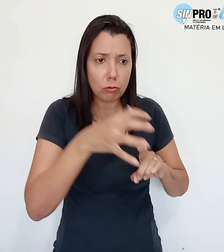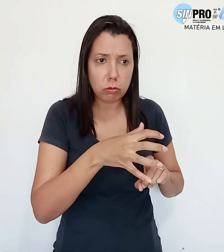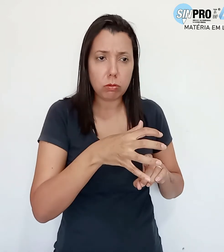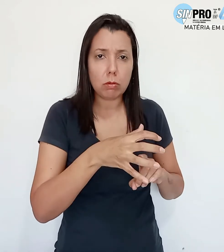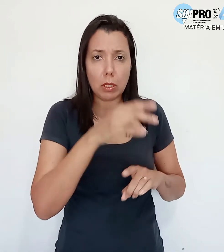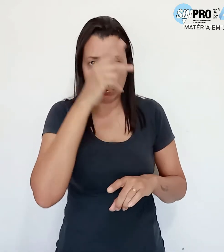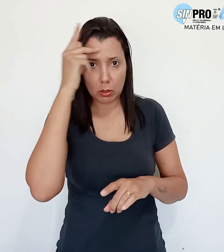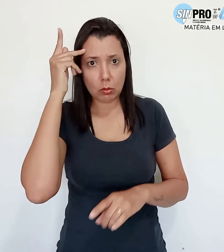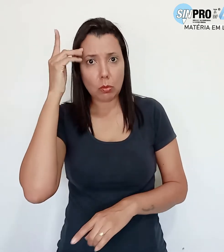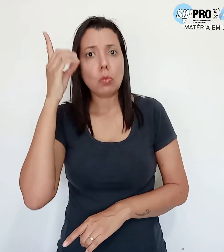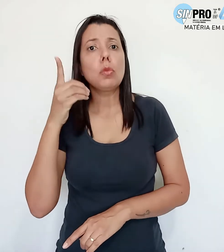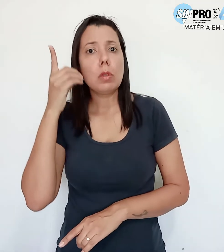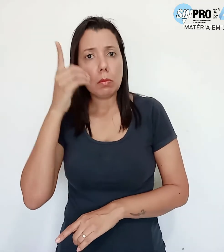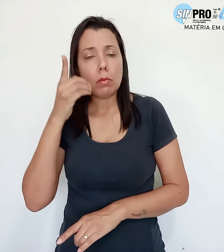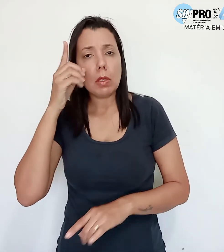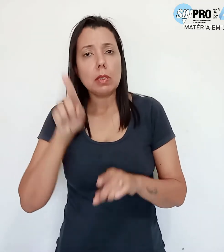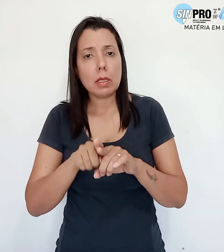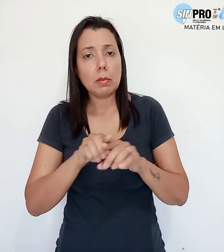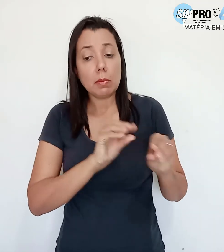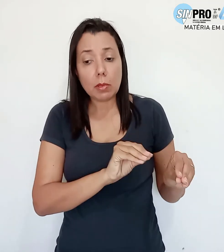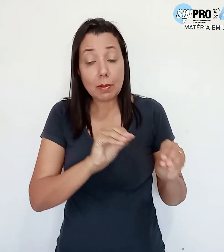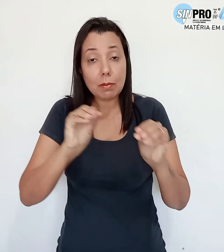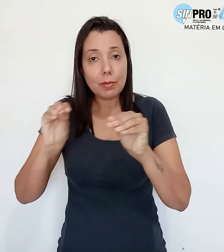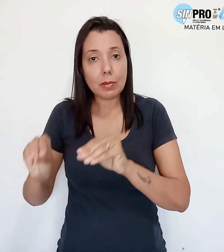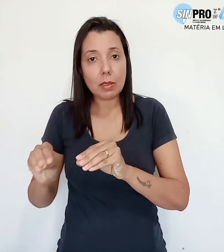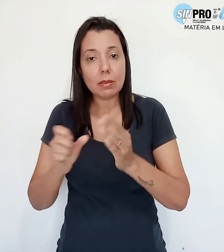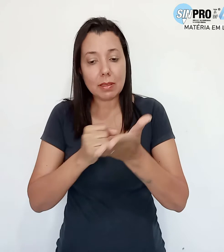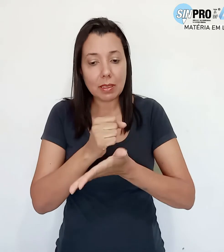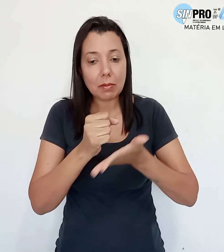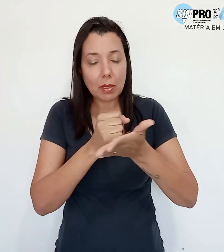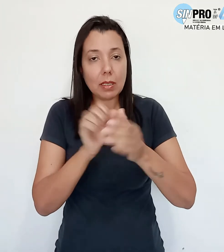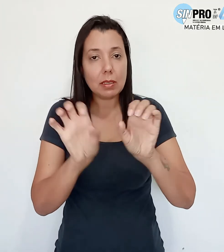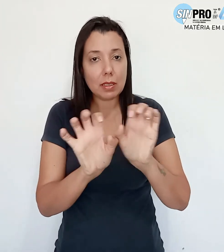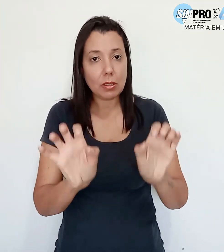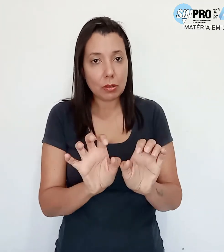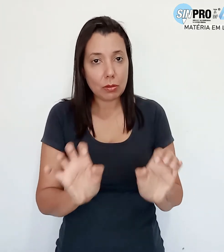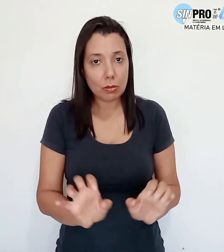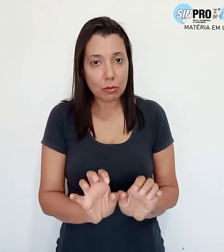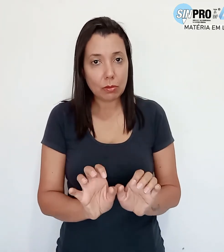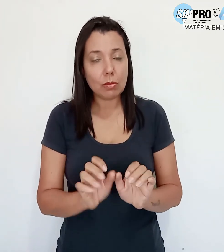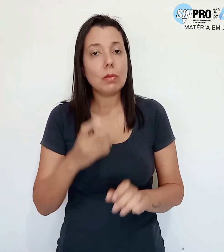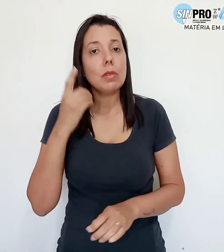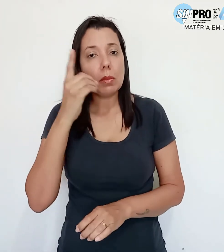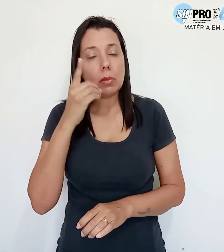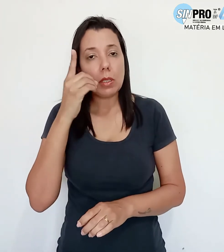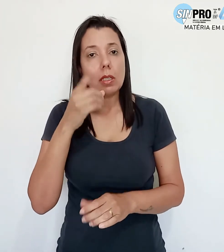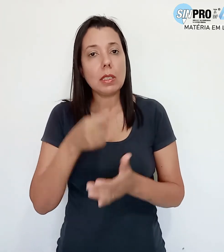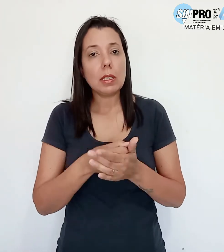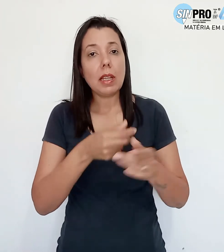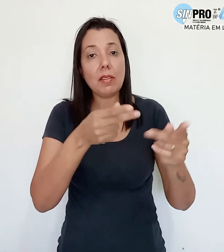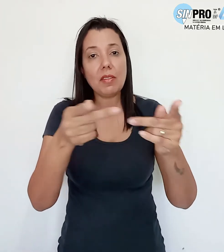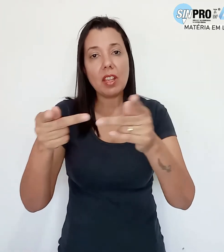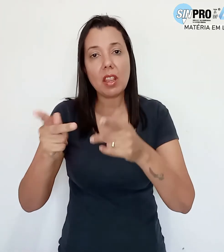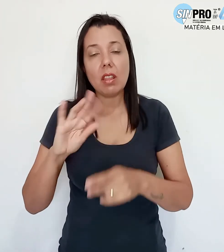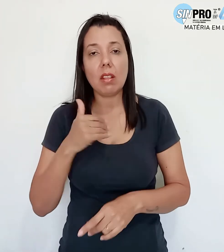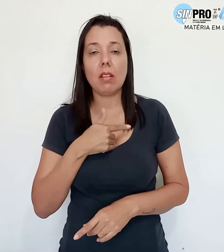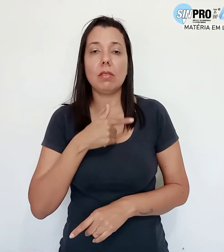nos parlamentares e apostar na mudança da base da estrutura desses deputados que estão rifando os nossos